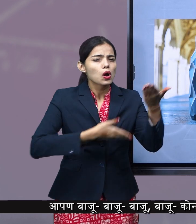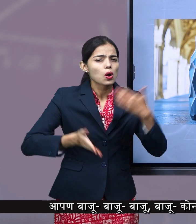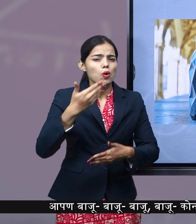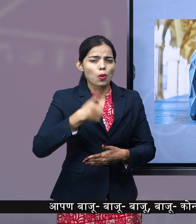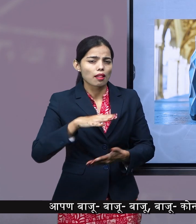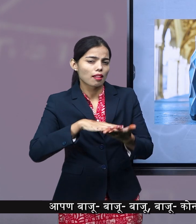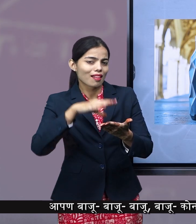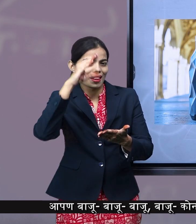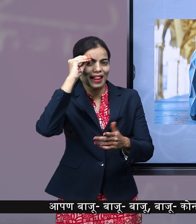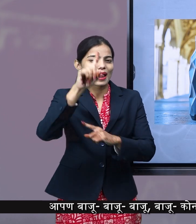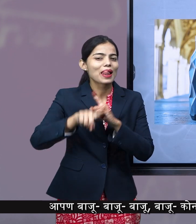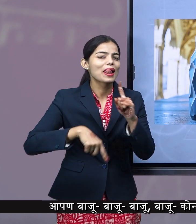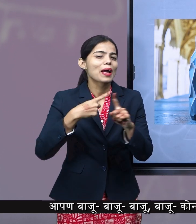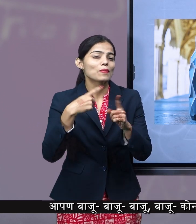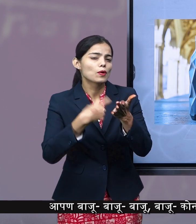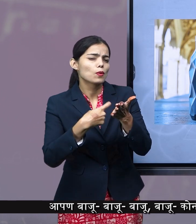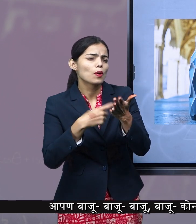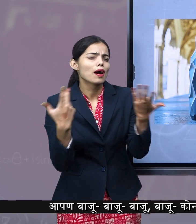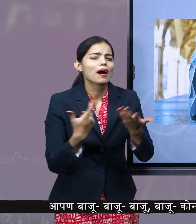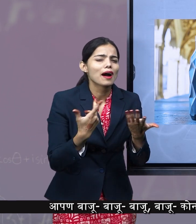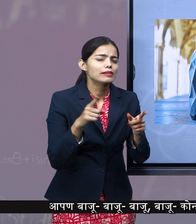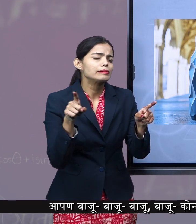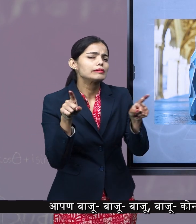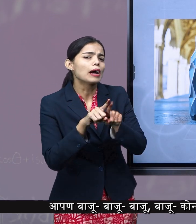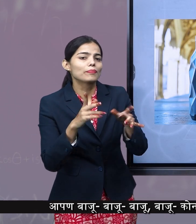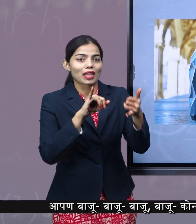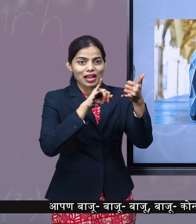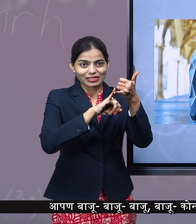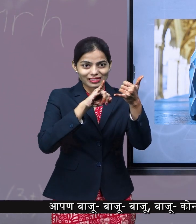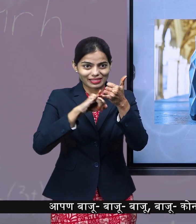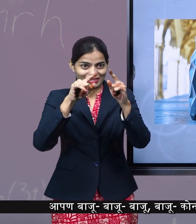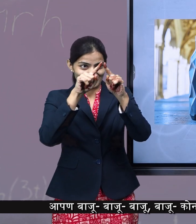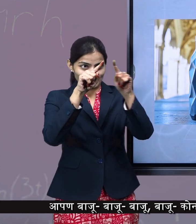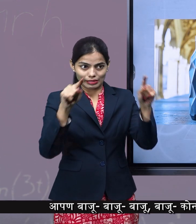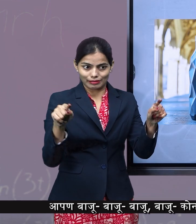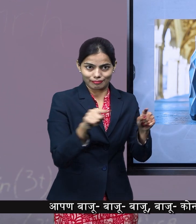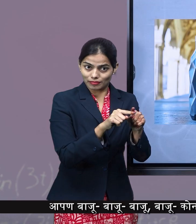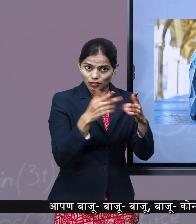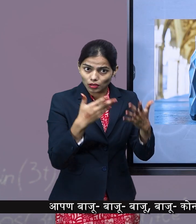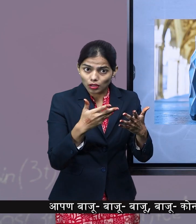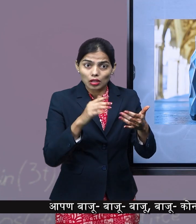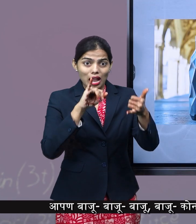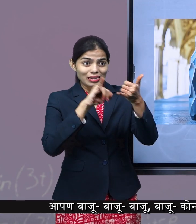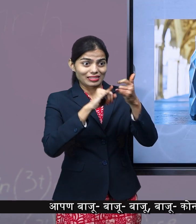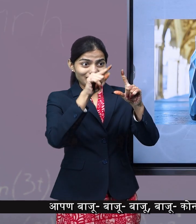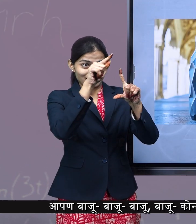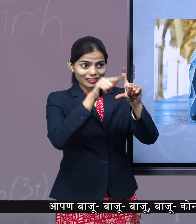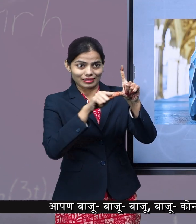आपण बाजू बाजू, बाजू बाजू बाजू, बाजू कोन बाजू, कोन बाजू